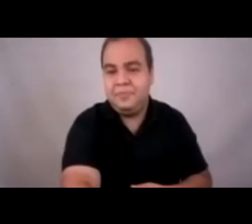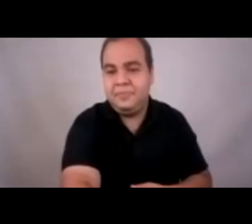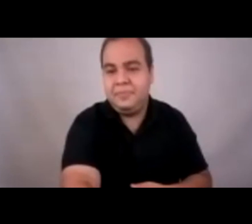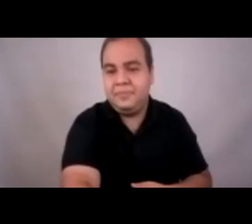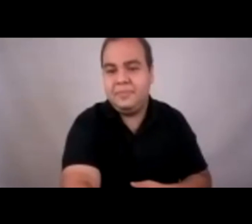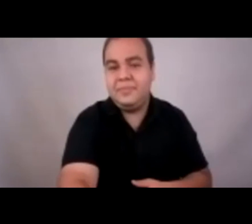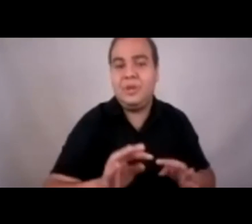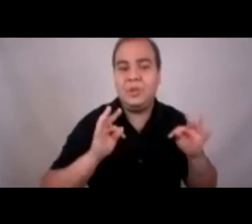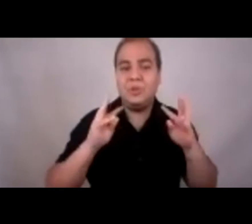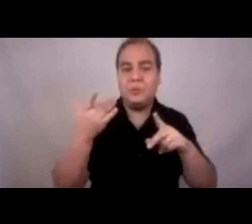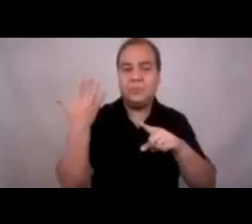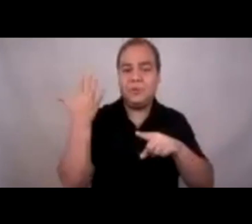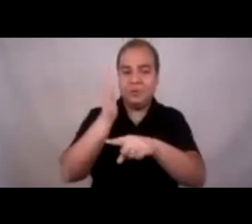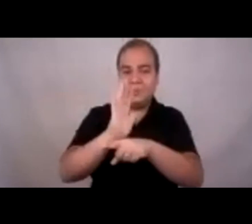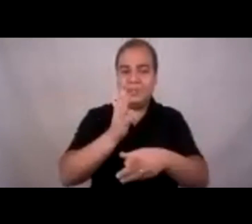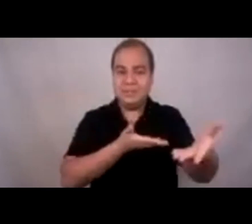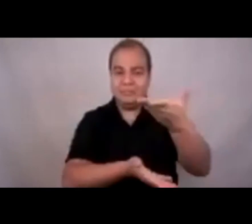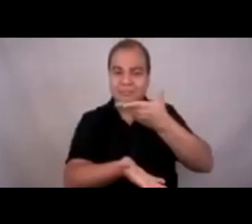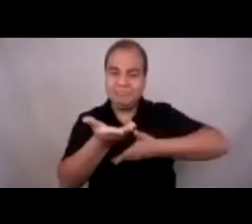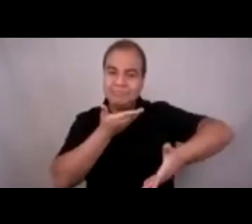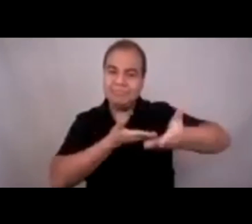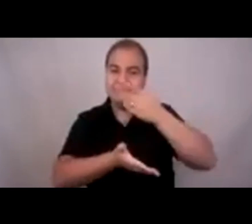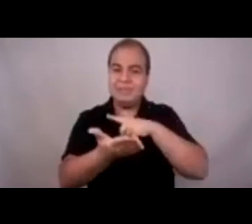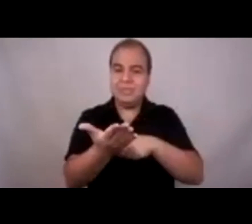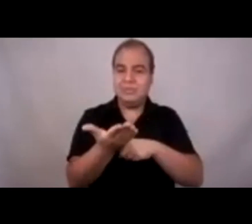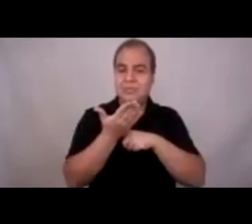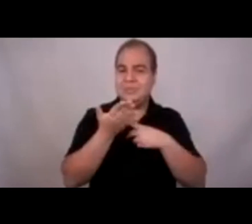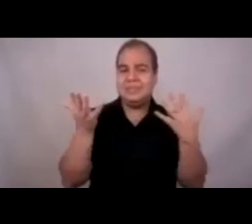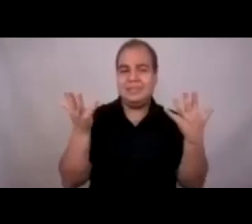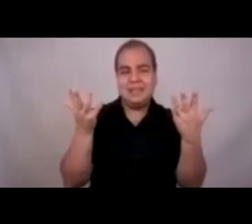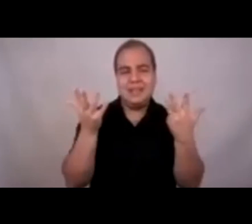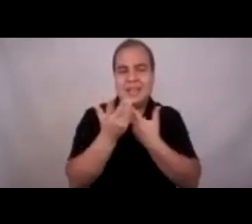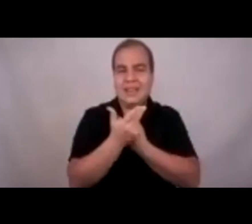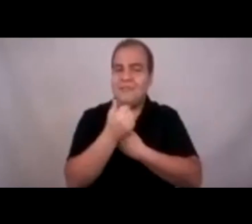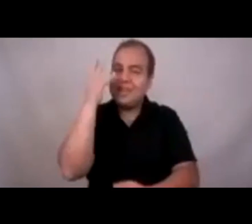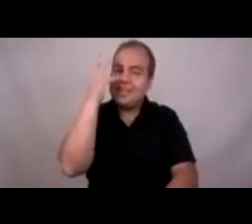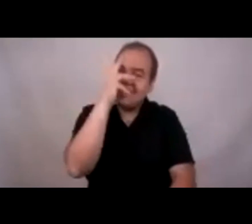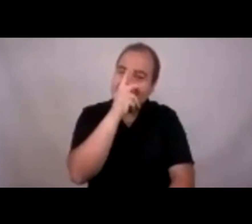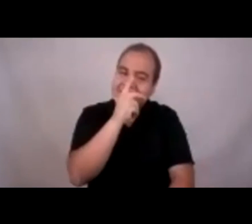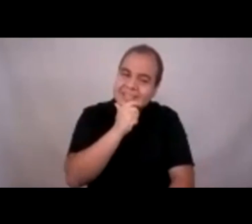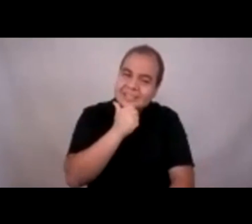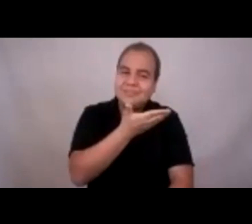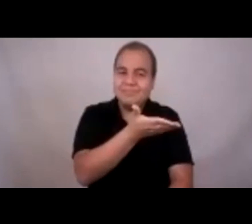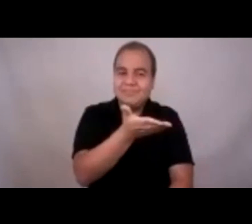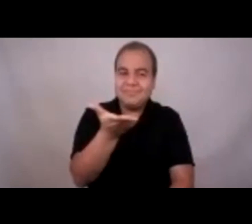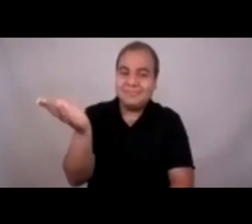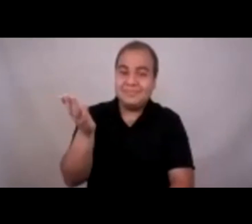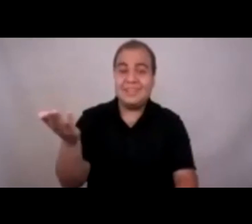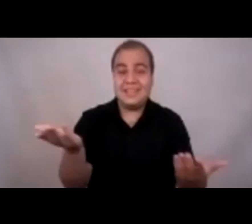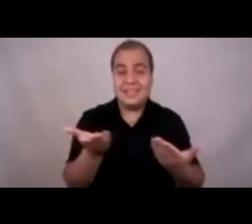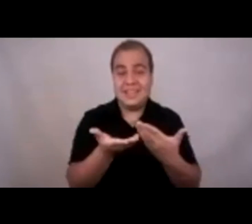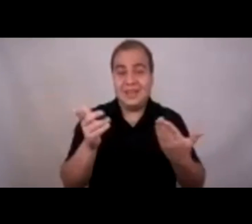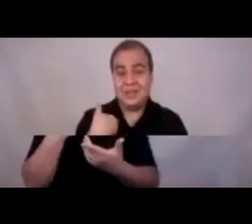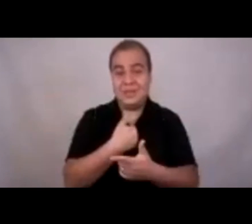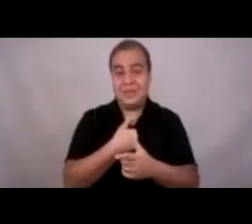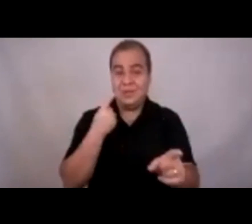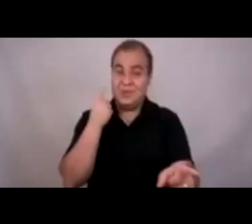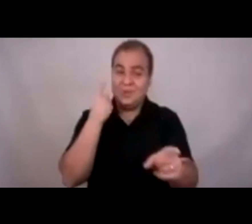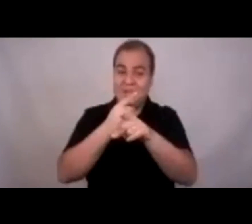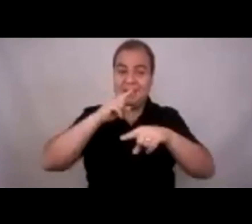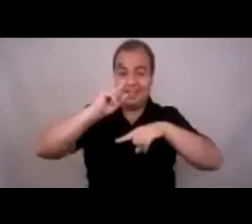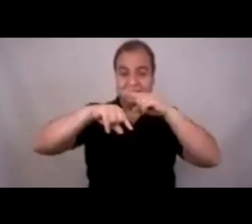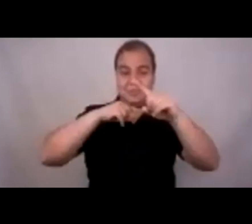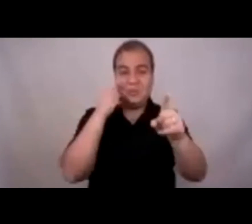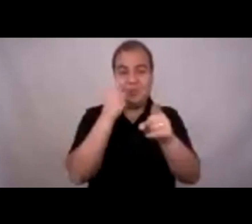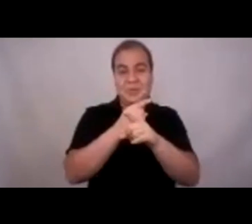incrível. Então, foi lindo de viver e a gente vai se encontrar aí logo mais aí no